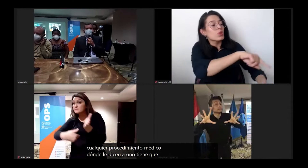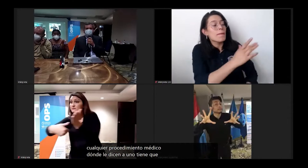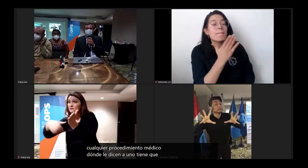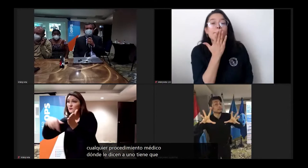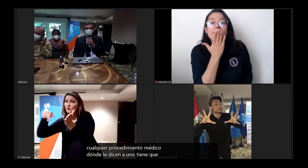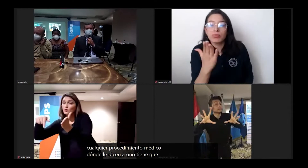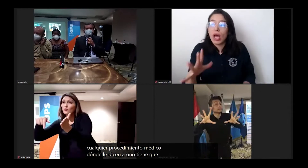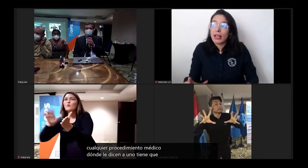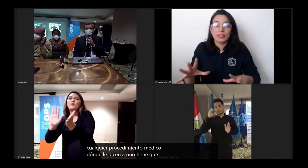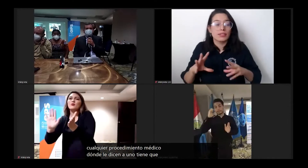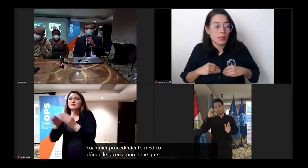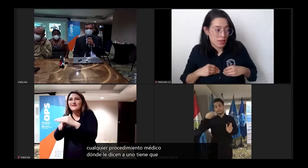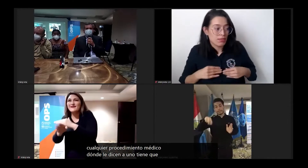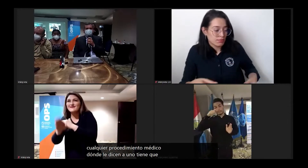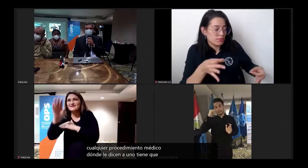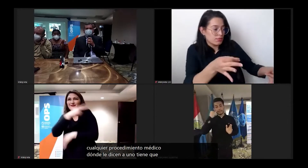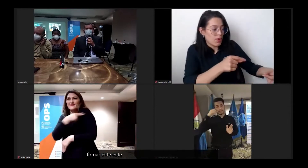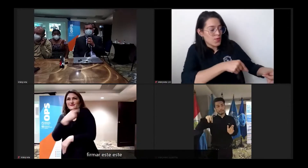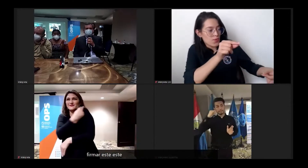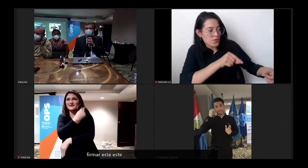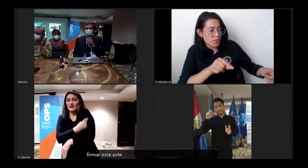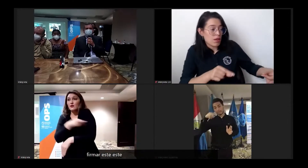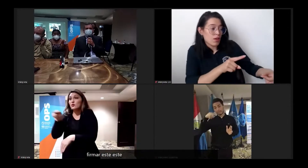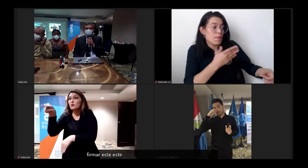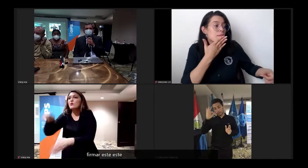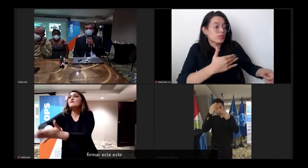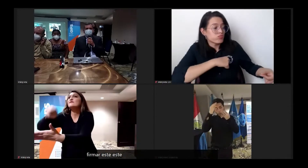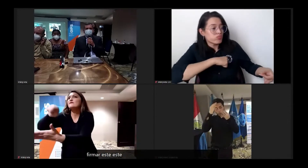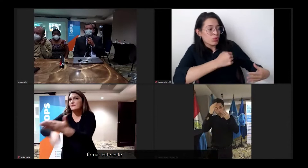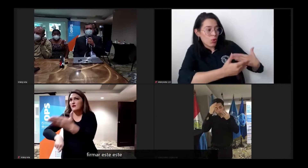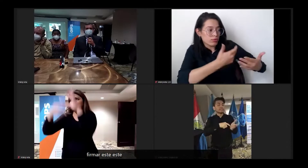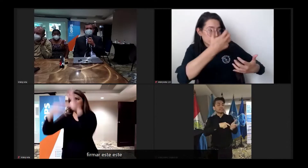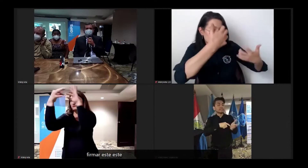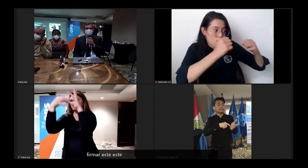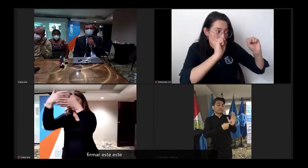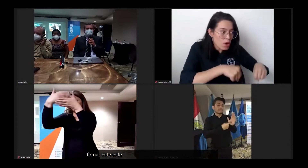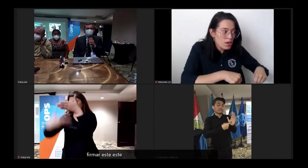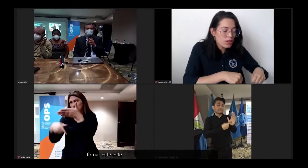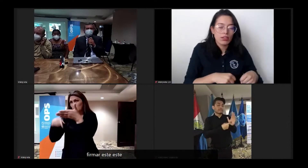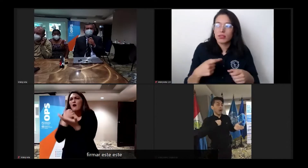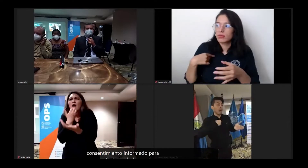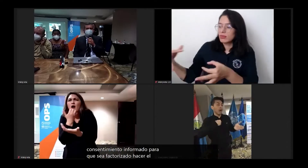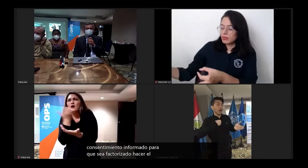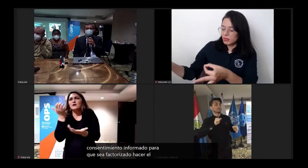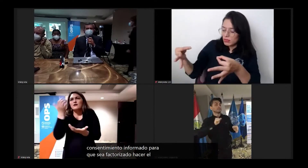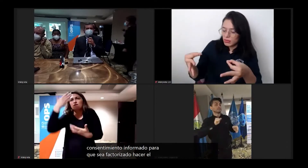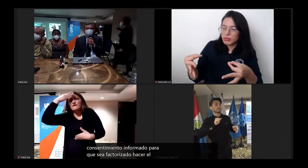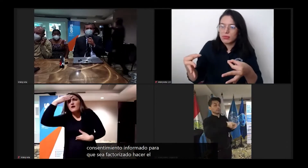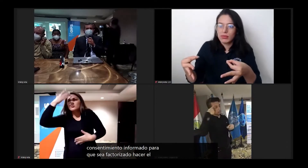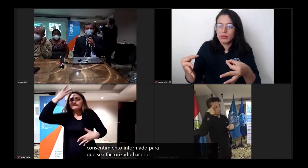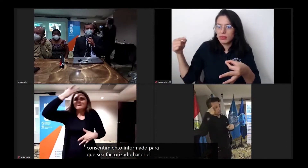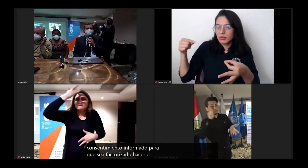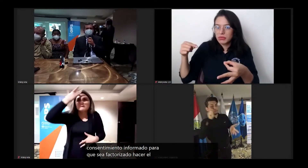consentimiento informado para que sea autorizado a hacer ese procedimiento. Entonces, en el caso, digamos,